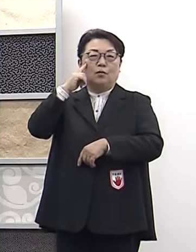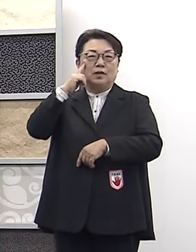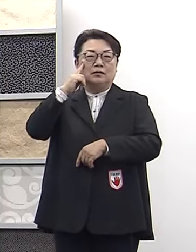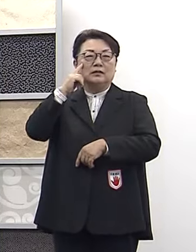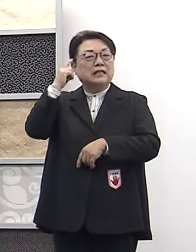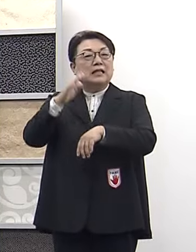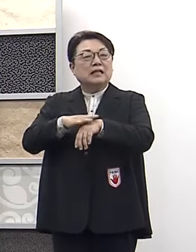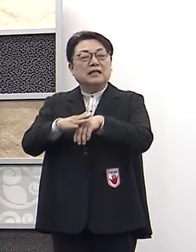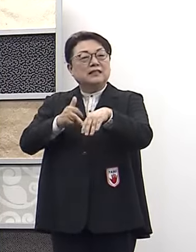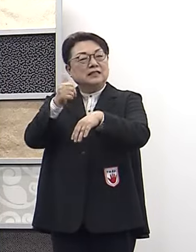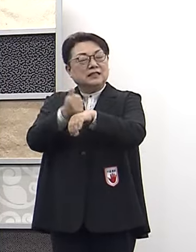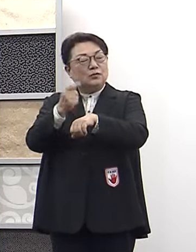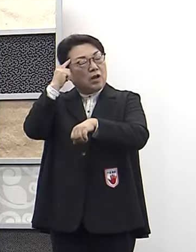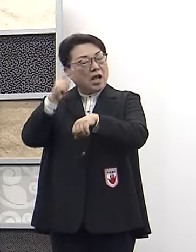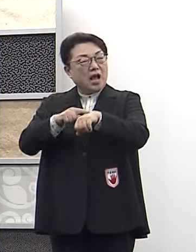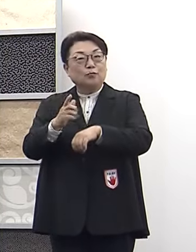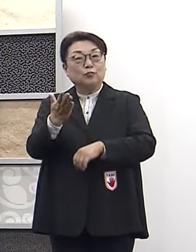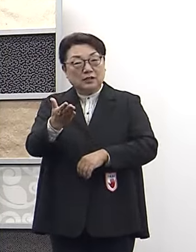いいたします。